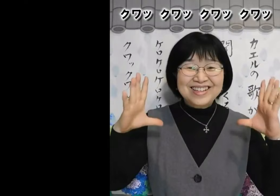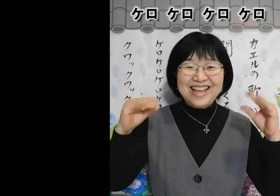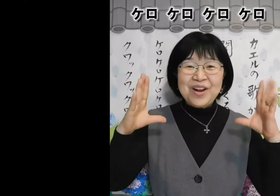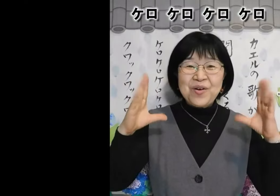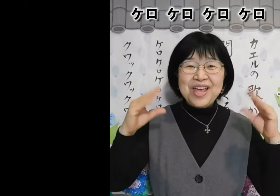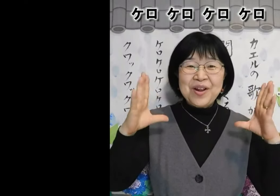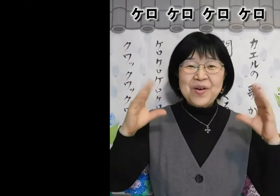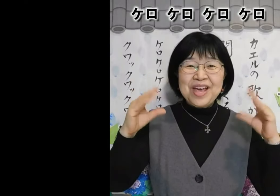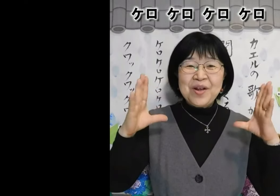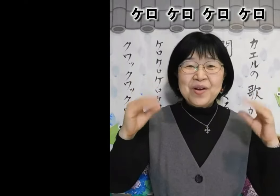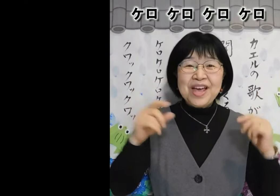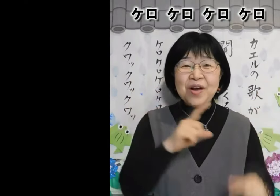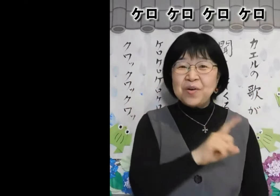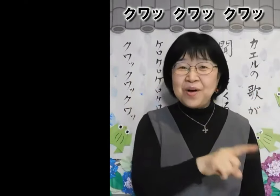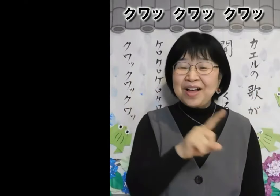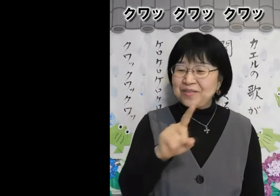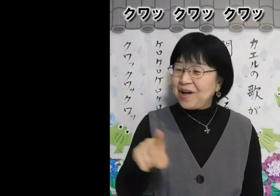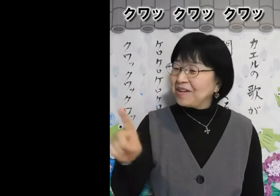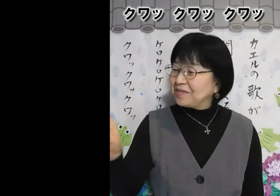ケロケロケロケロ、クワクワクワ。